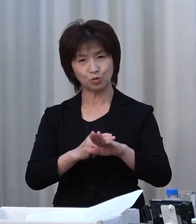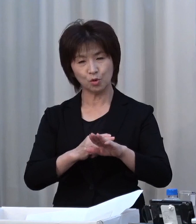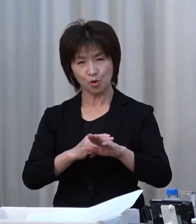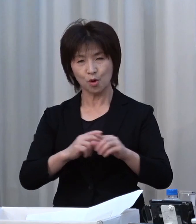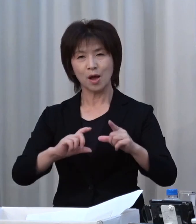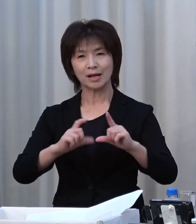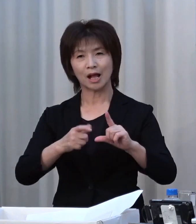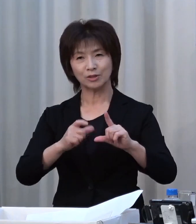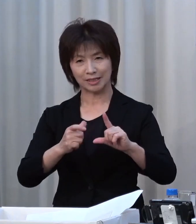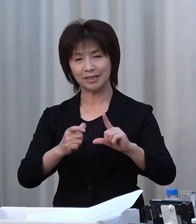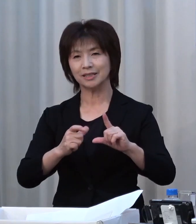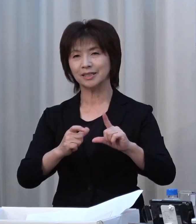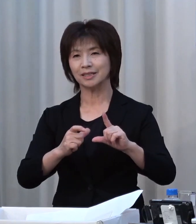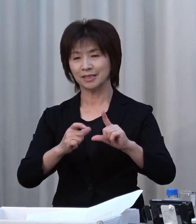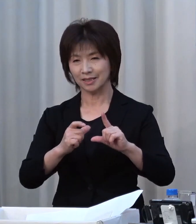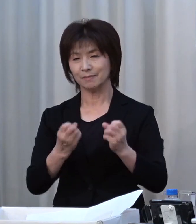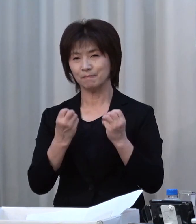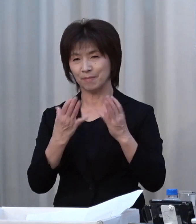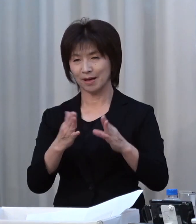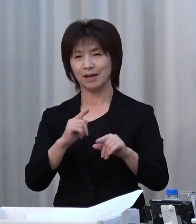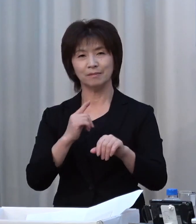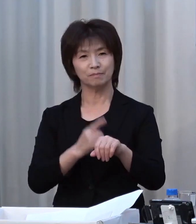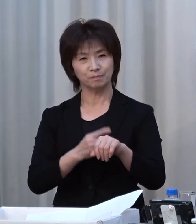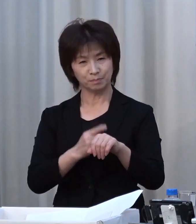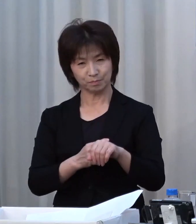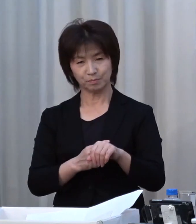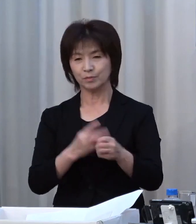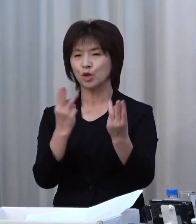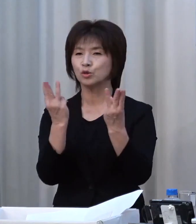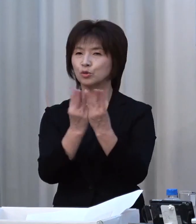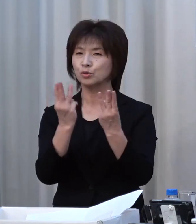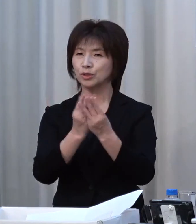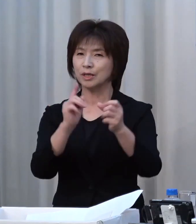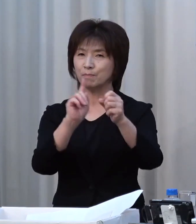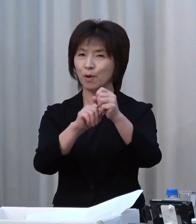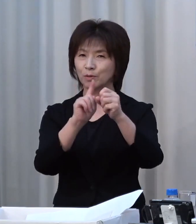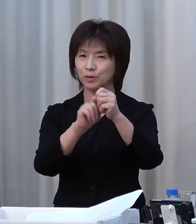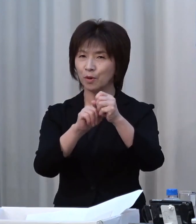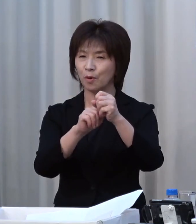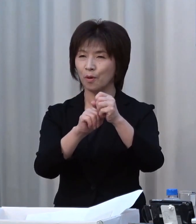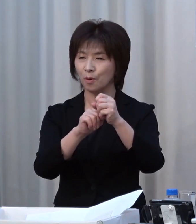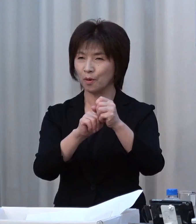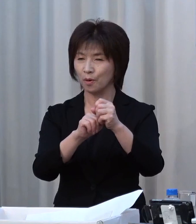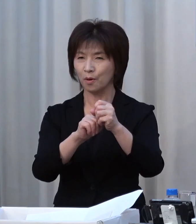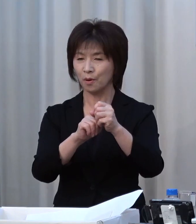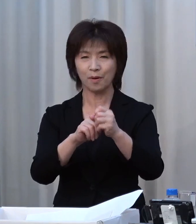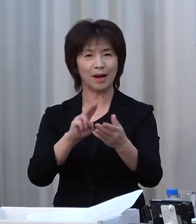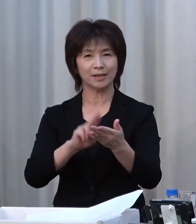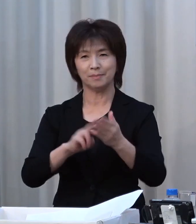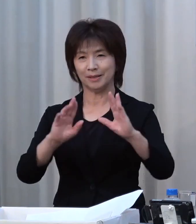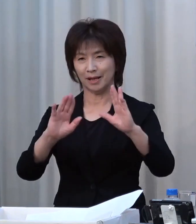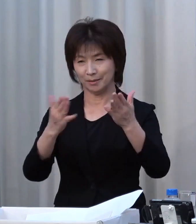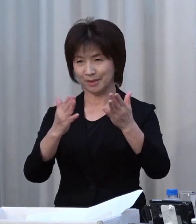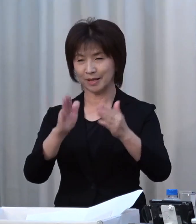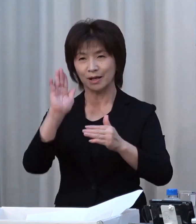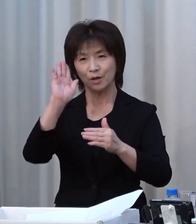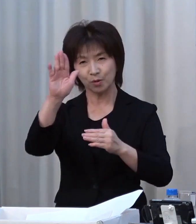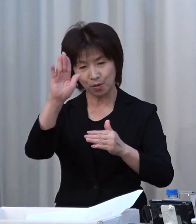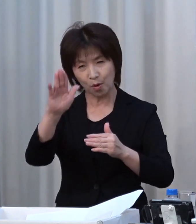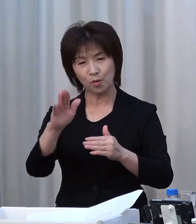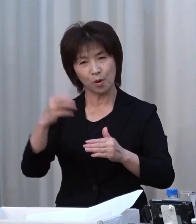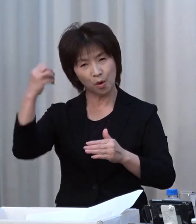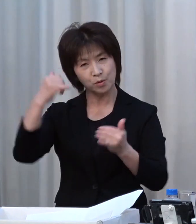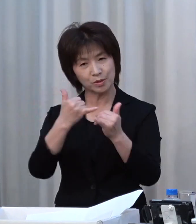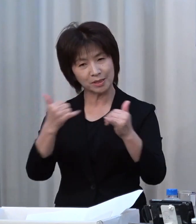な変化が予想されますので、数値目標までは今まで設定はしておりません。今後ね、有識